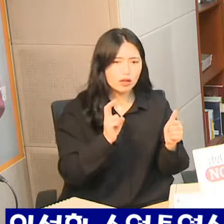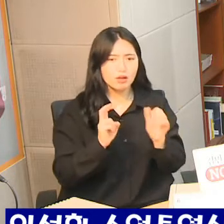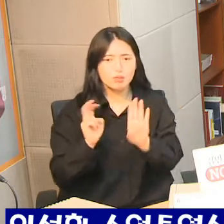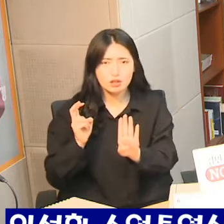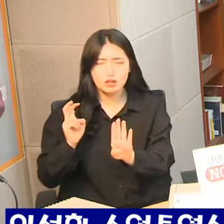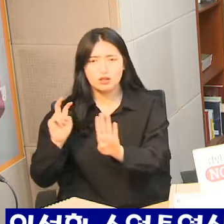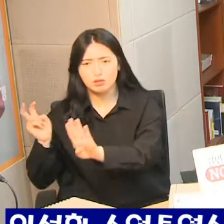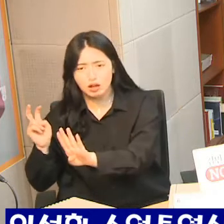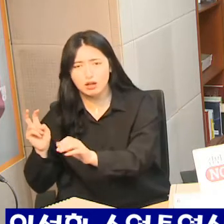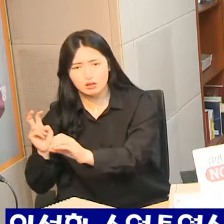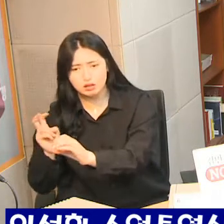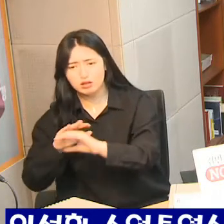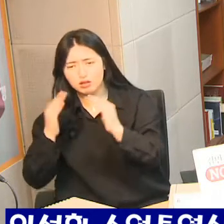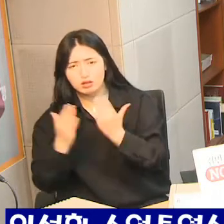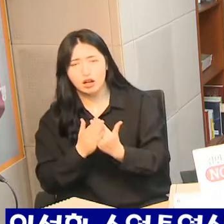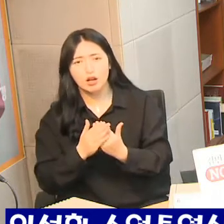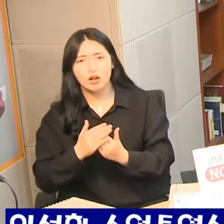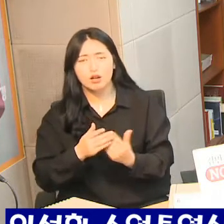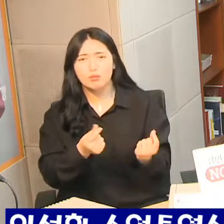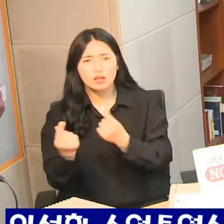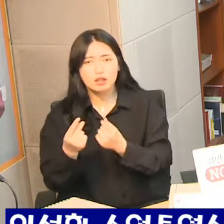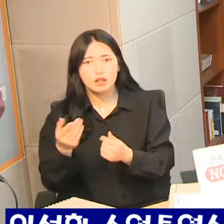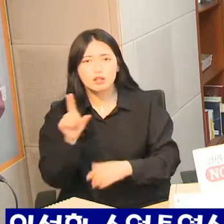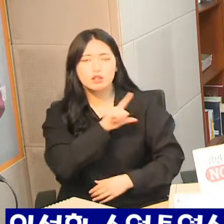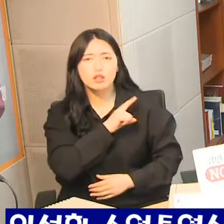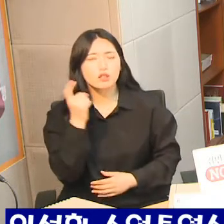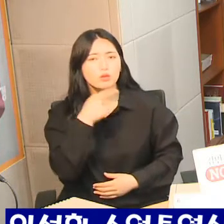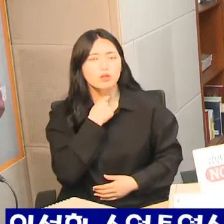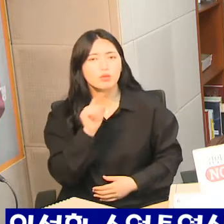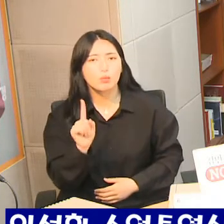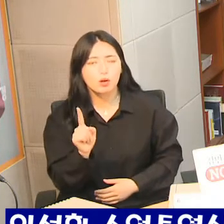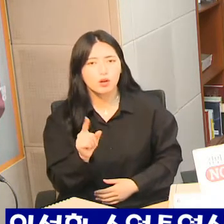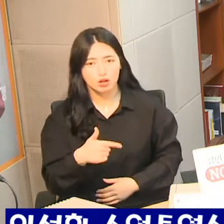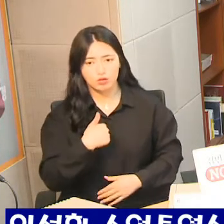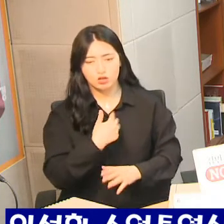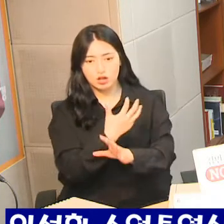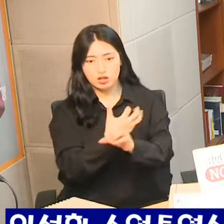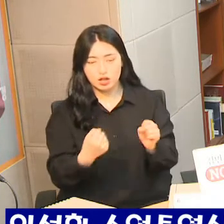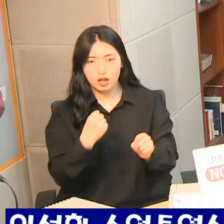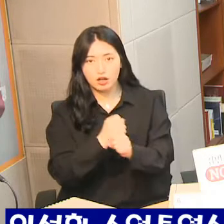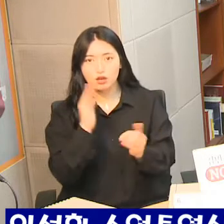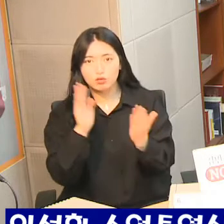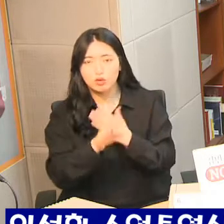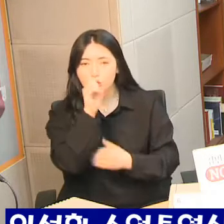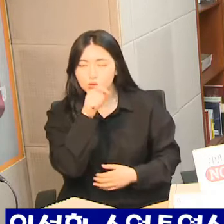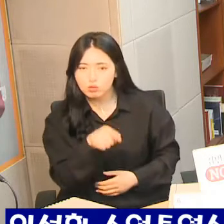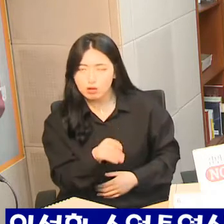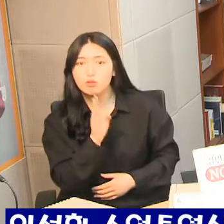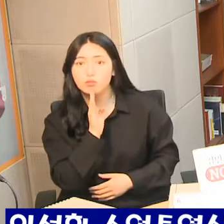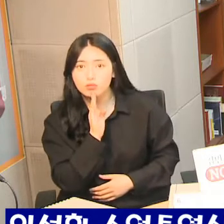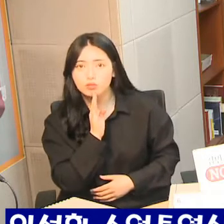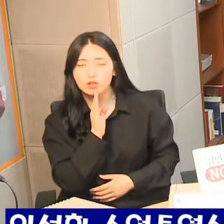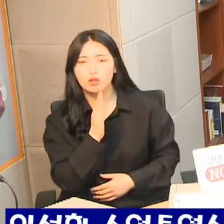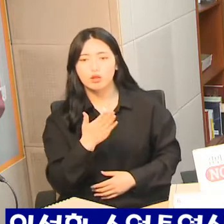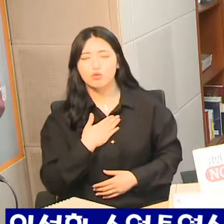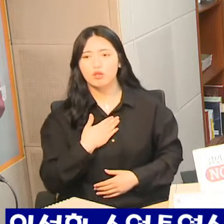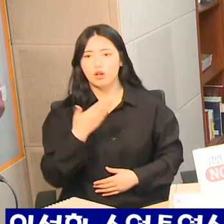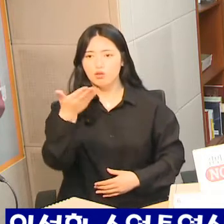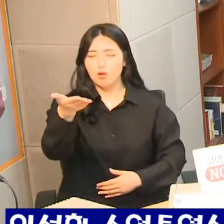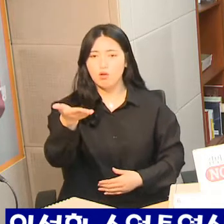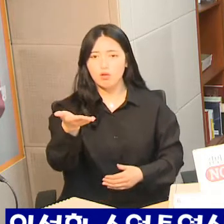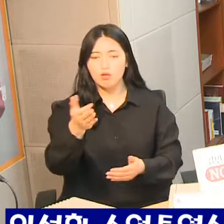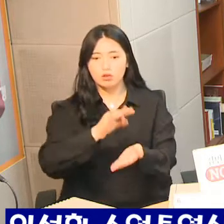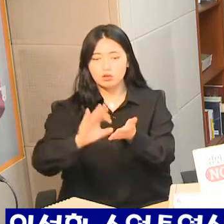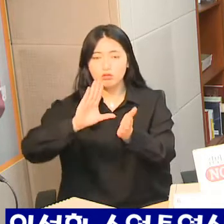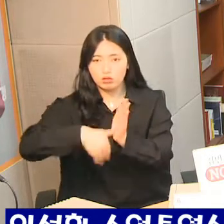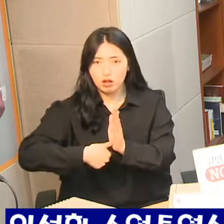자, 그러면 이 사람이 제일 듣고 싶은 말은 뭘까요? 우리가 뭐 계약해서 좋은 점, 그렇죠. 뭐 이런 거겠죠. 네. 우리가 너네를 썼을 때 제일 제일 좋은